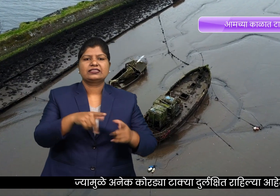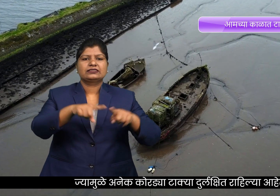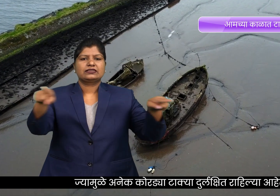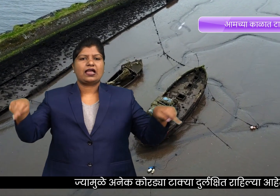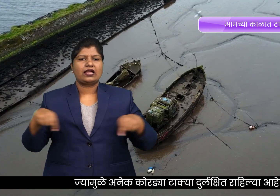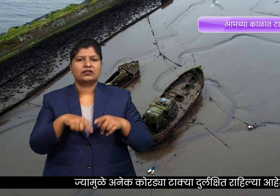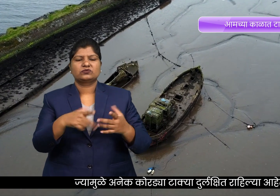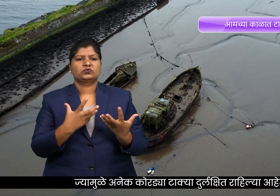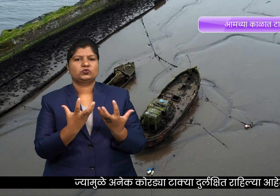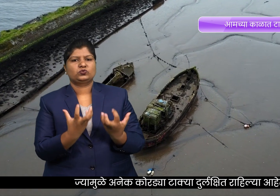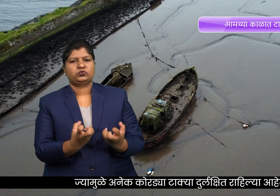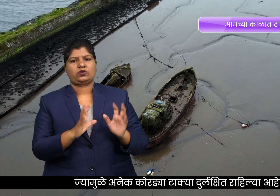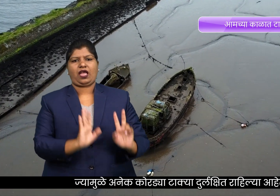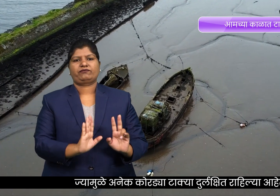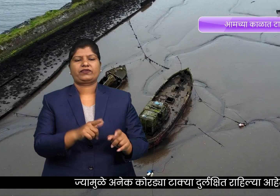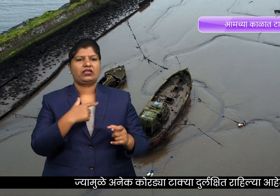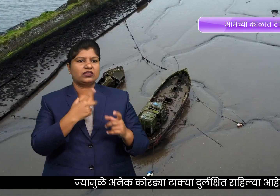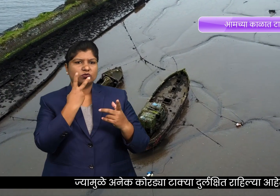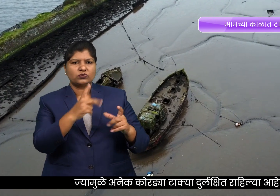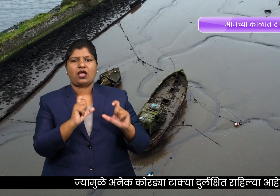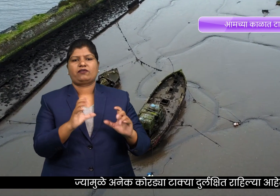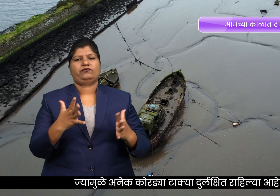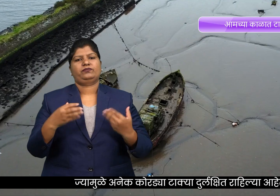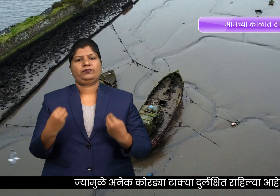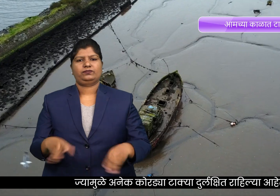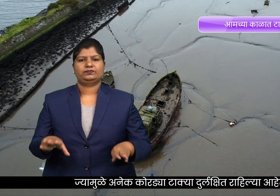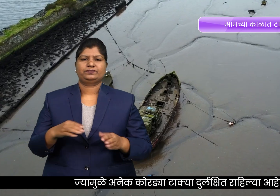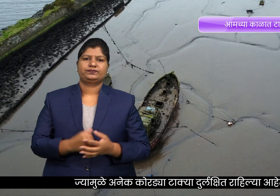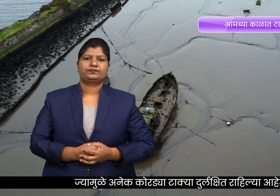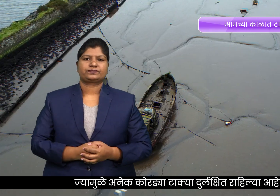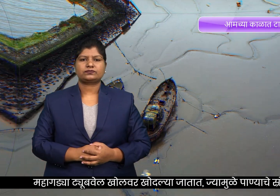कोरड्या टाक्या दुर्लक्षित राहिल्या आहेत.